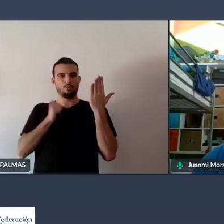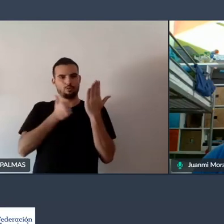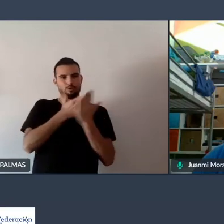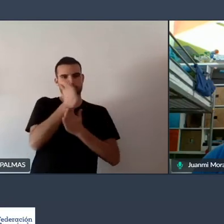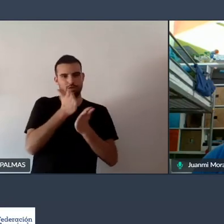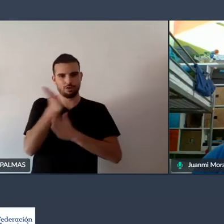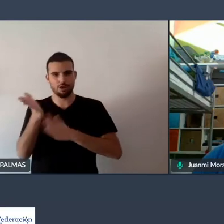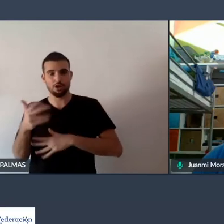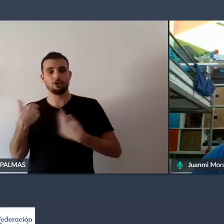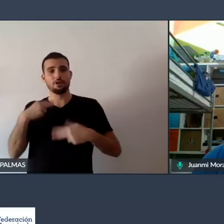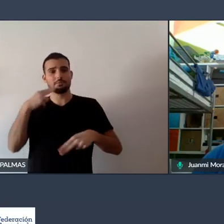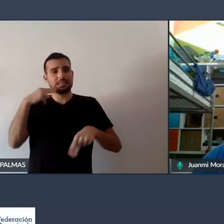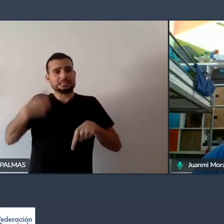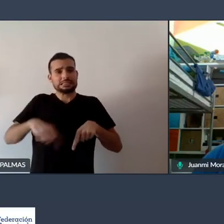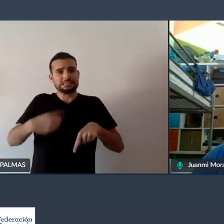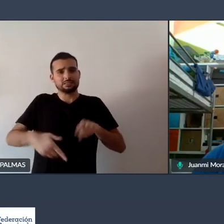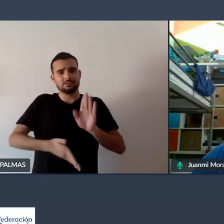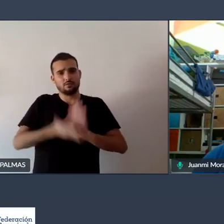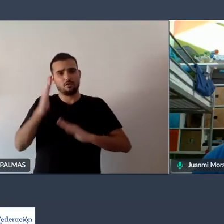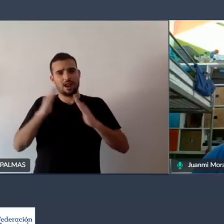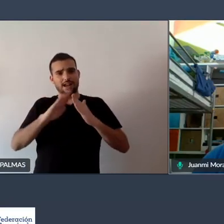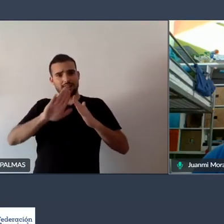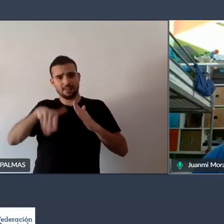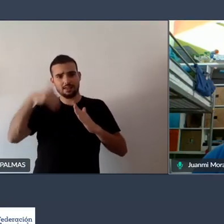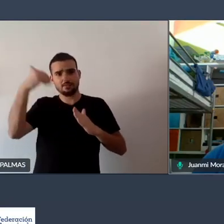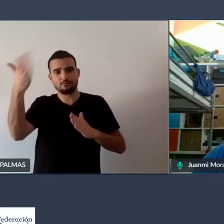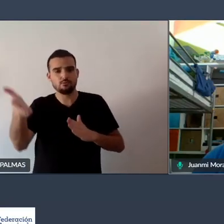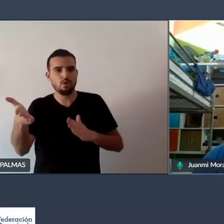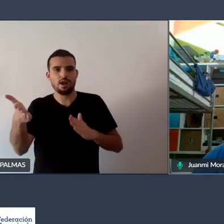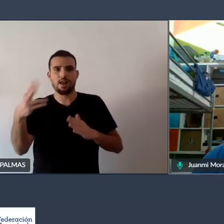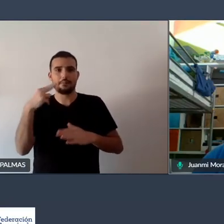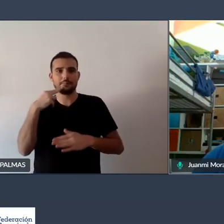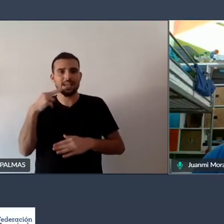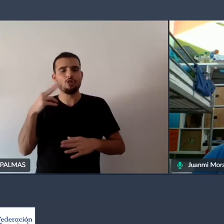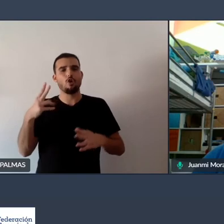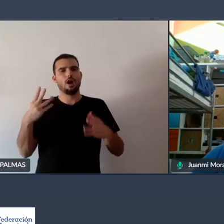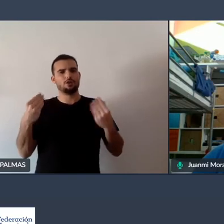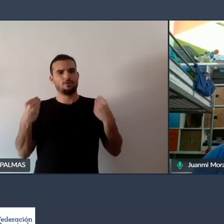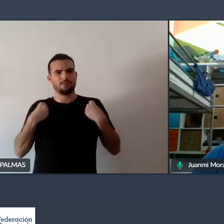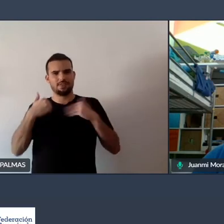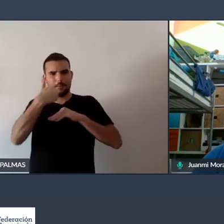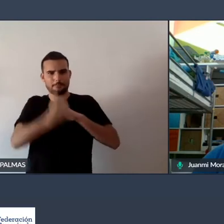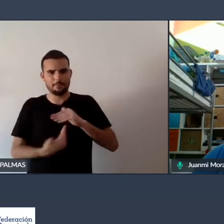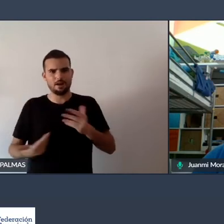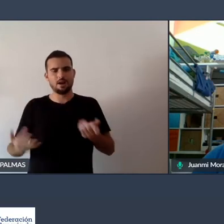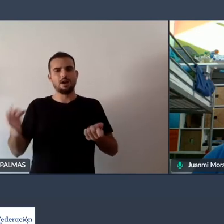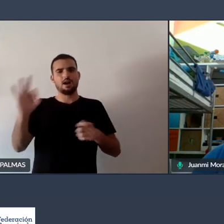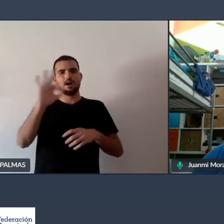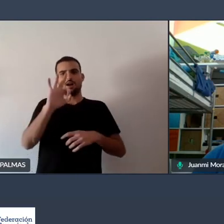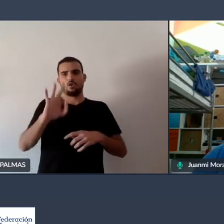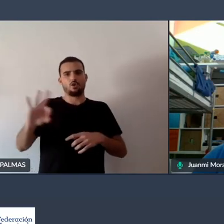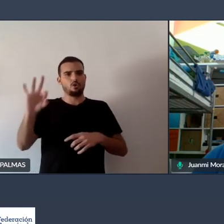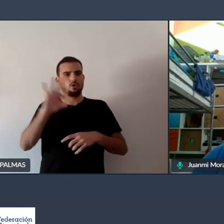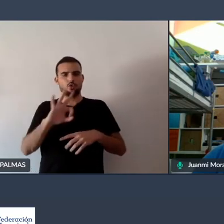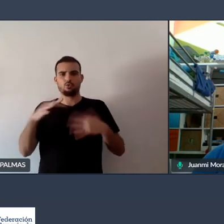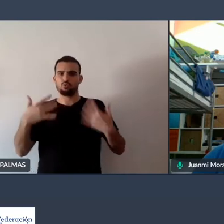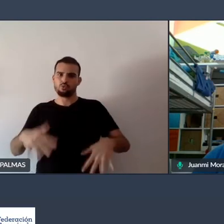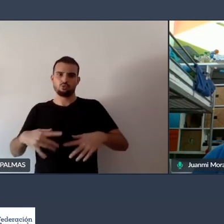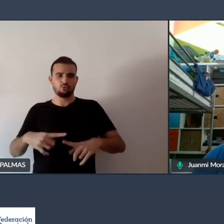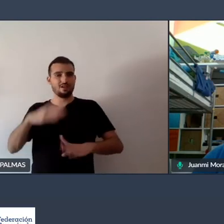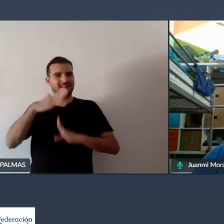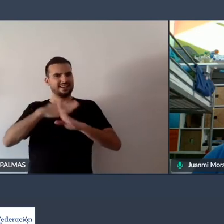podías sentir a salir de casa por primera vez, a vivir por tu cuenta y marcharte a un sitio en el que sabías que además el nivel de exigencia era tan